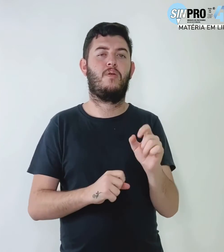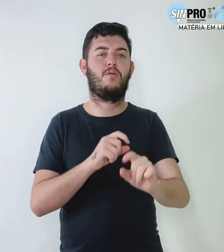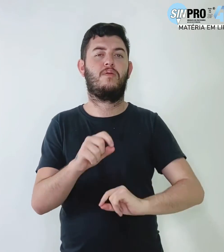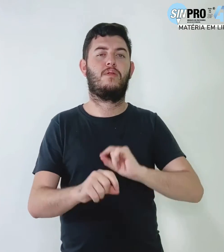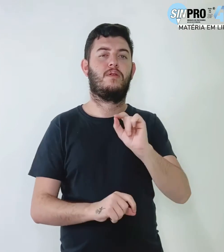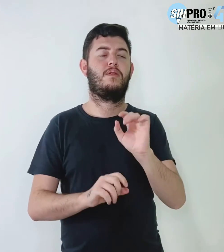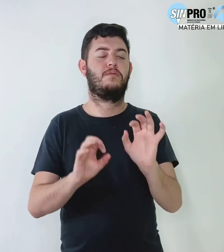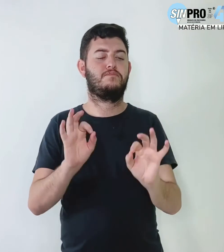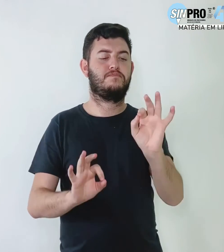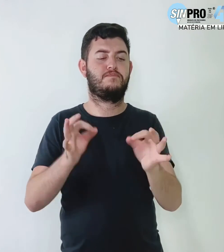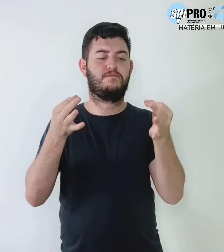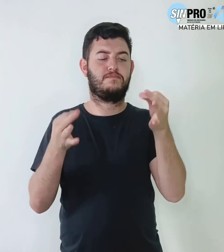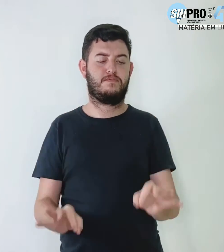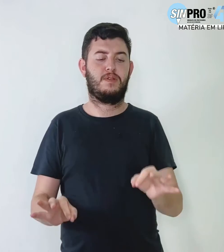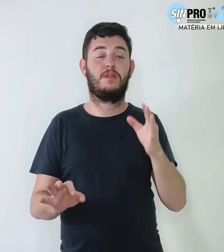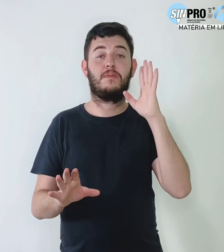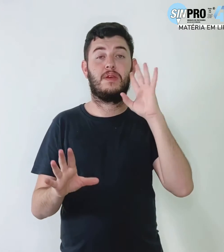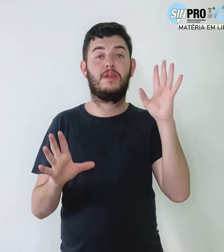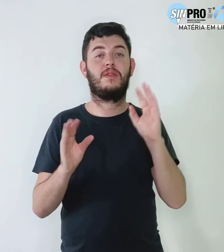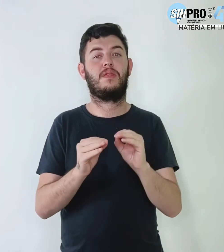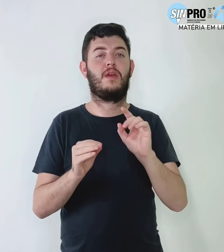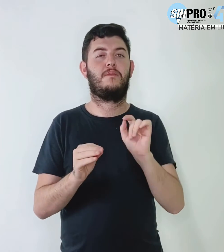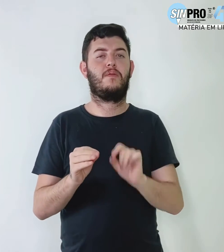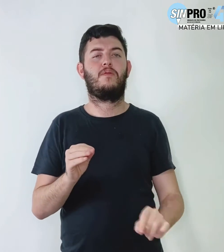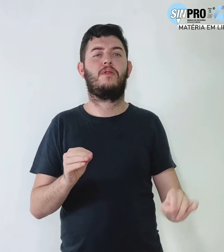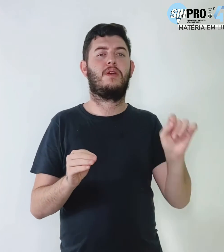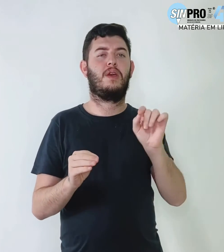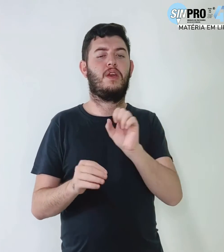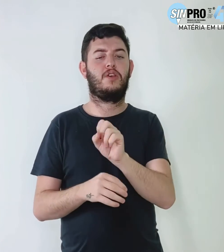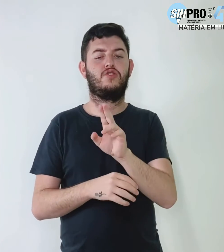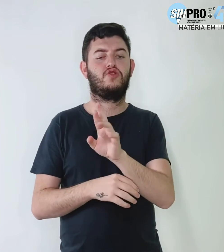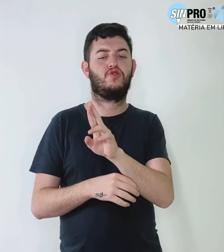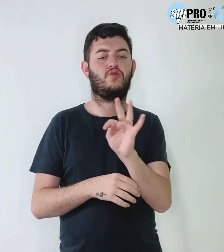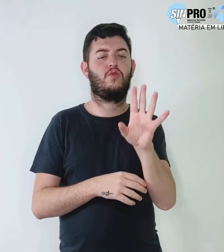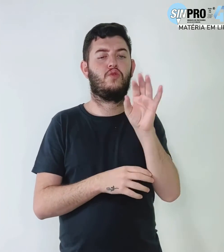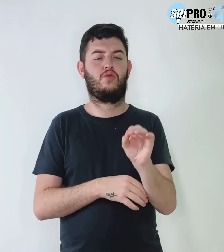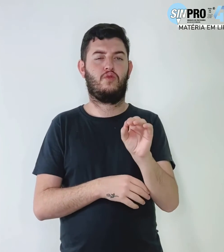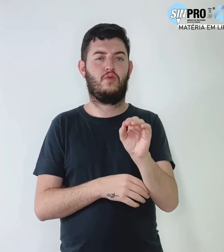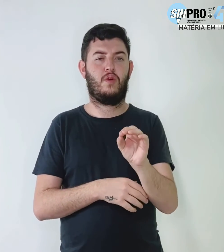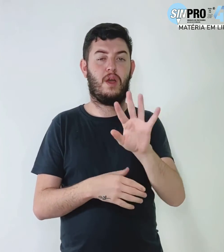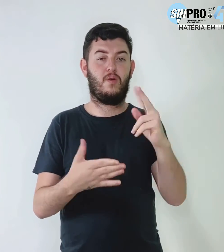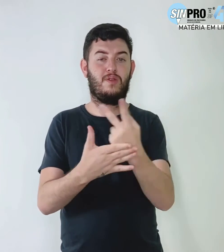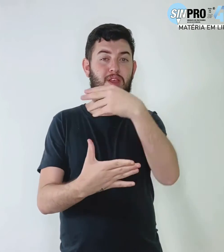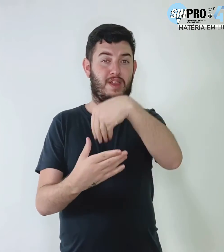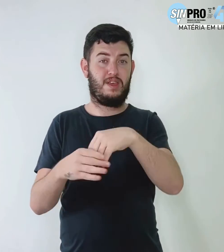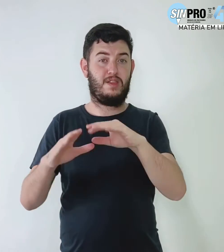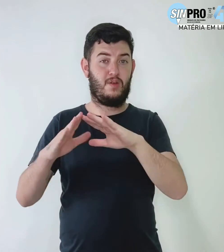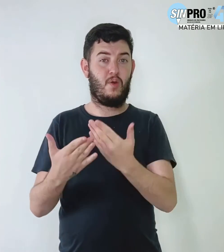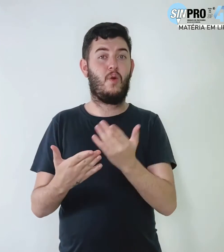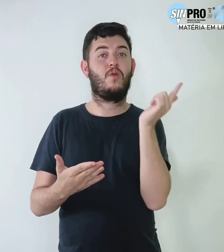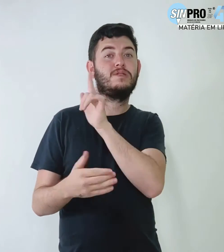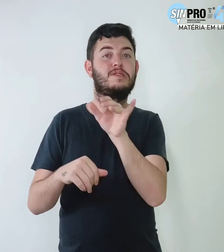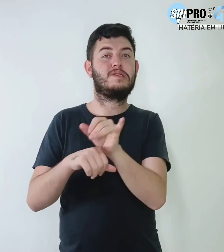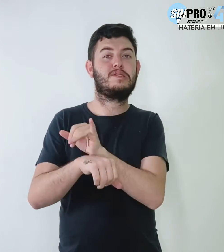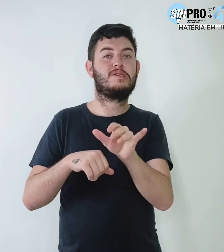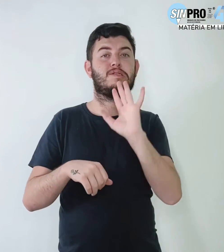que estejam bem organizados e saibam responder a cada possível surto que ocorra lá dentro.